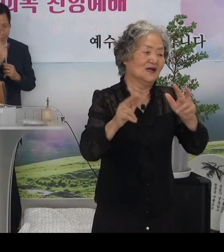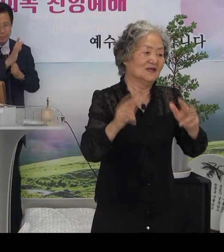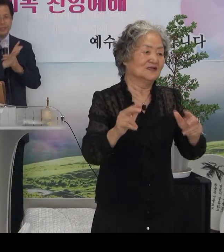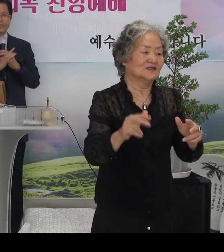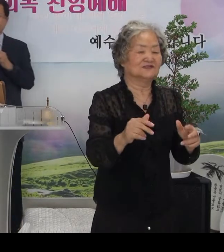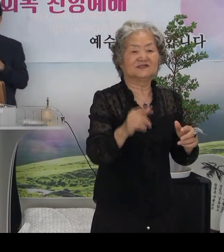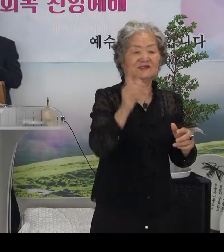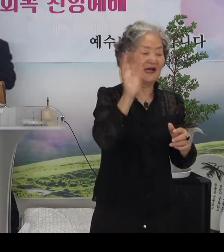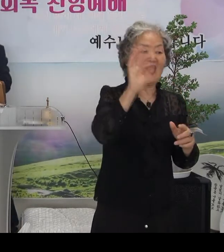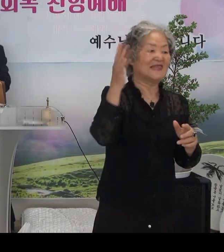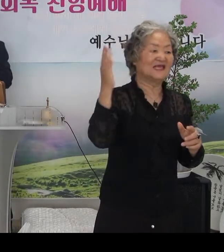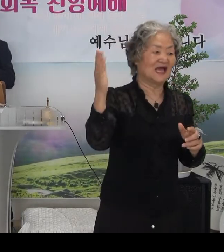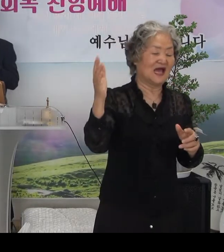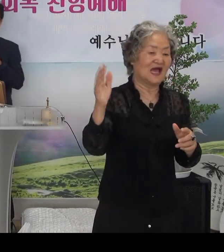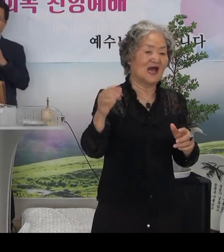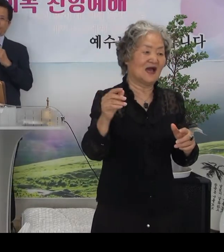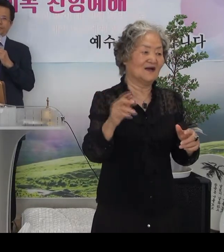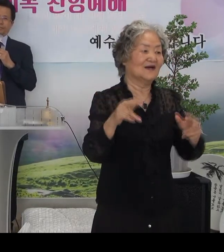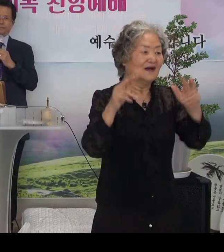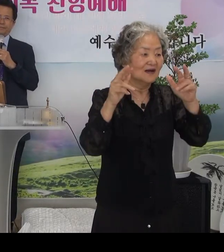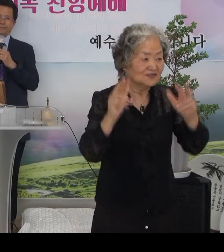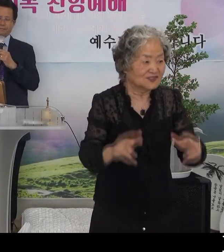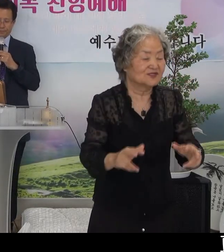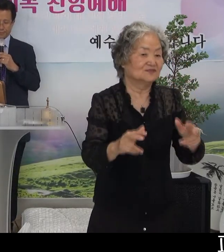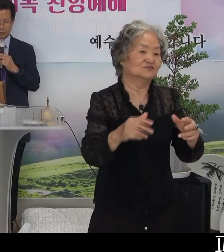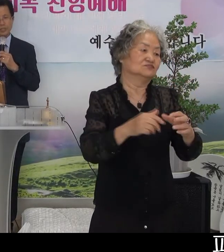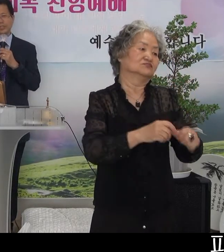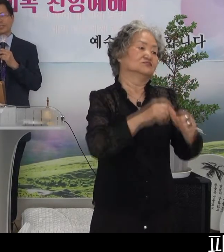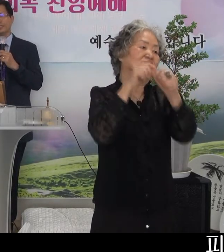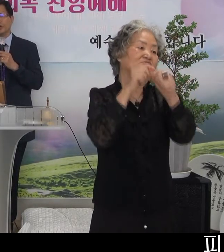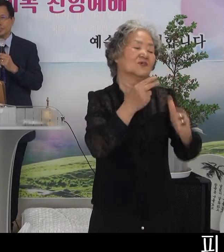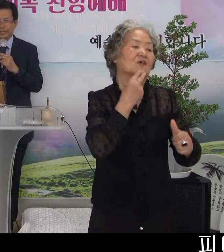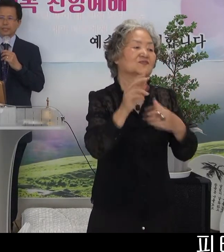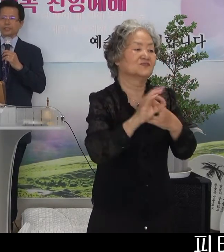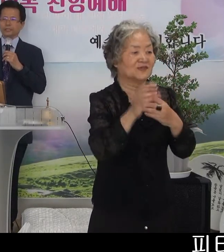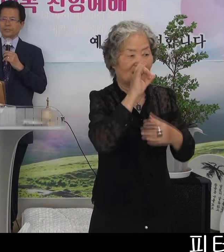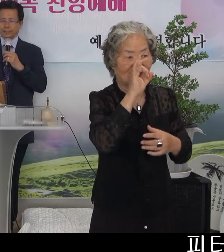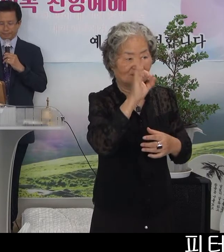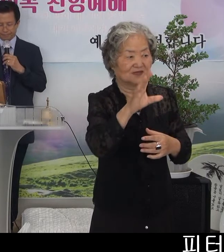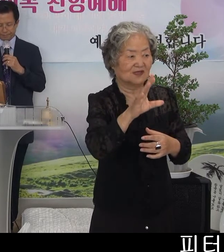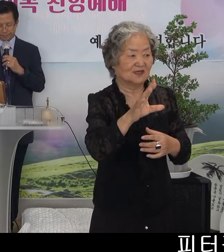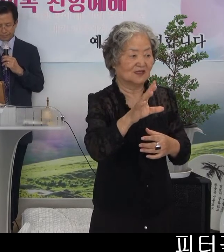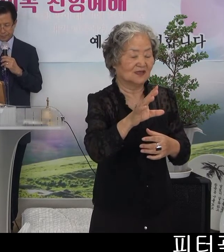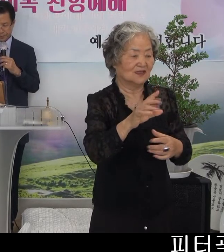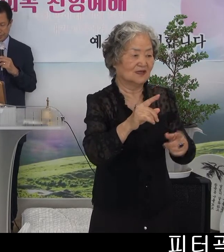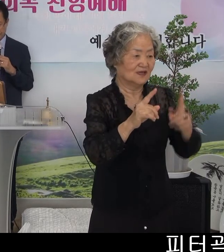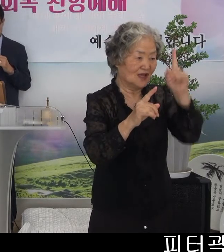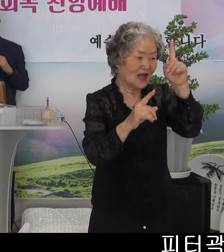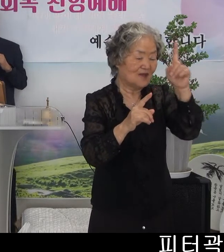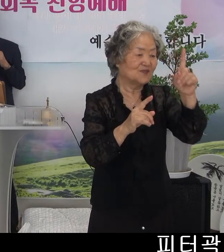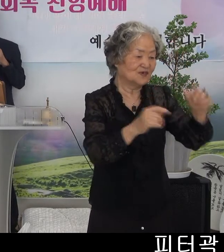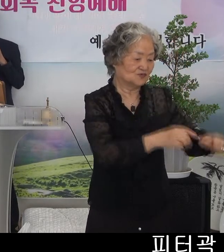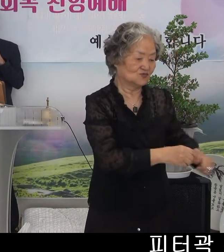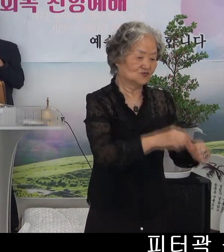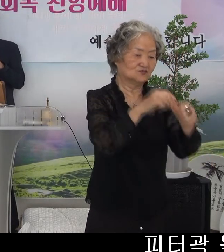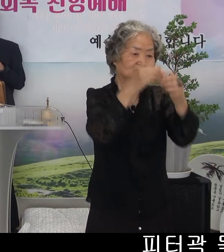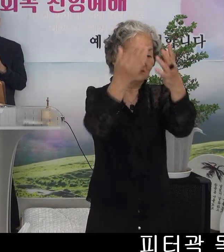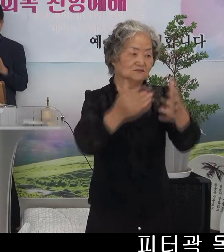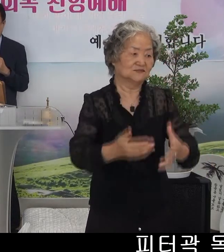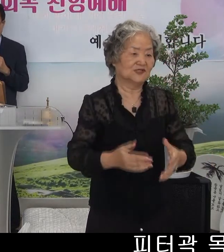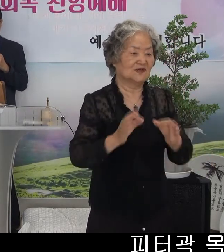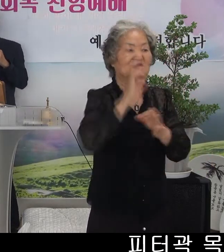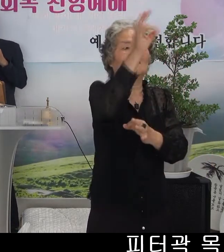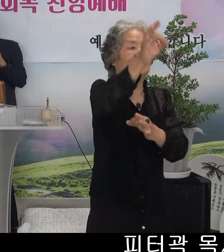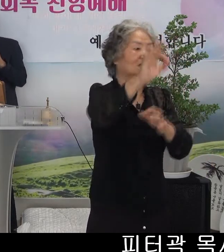어제 아무리 잘 믿었어도 지금 아니면 아닌 것이에요. 우리는 이것을 놓치면 안 되는 것입니다. 그래서 우리는 항상